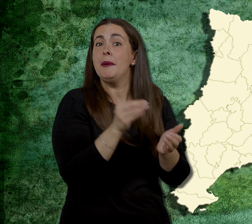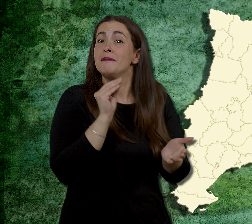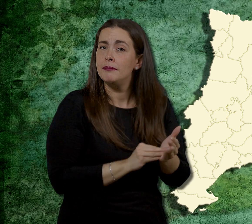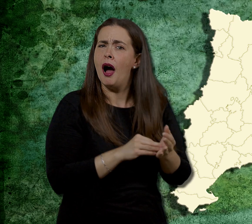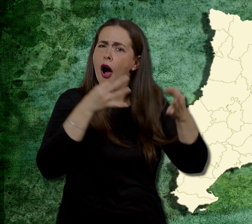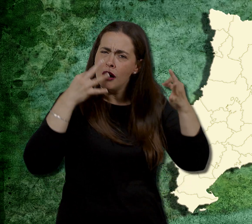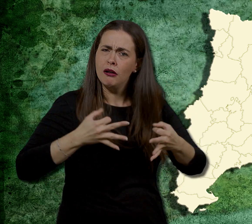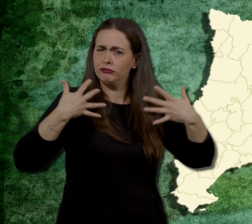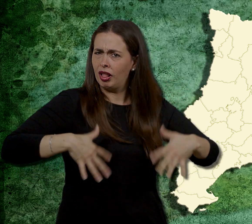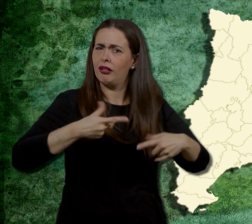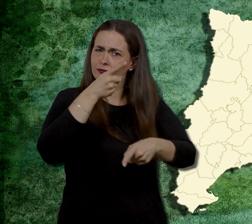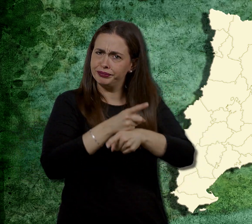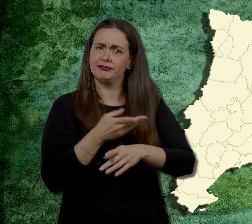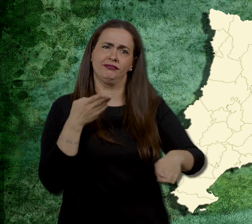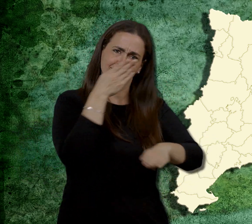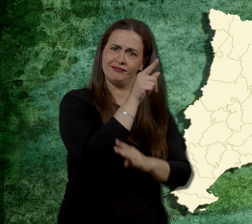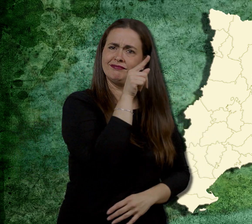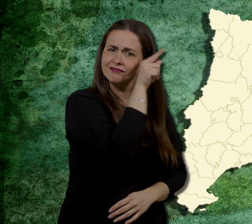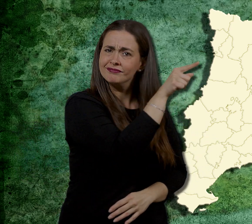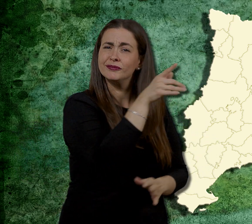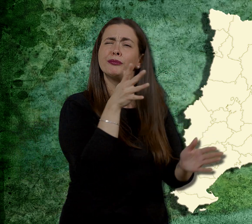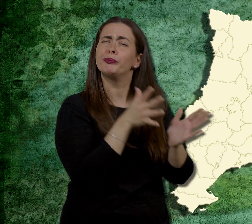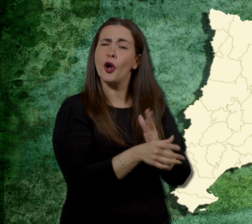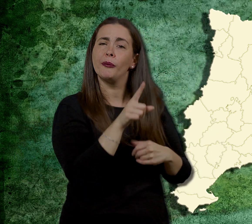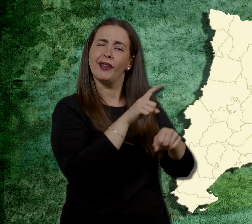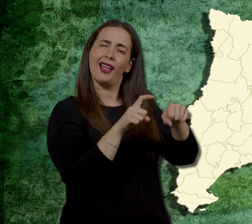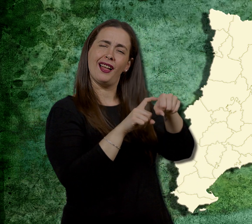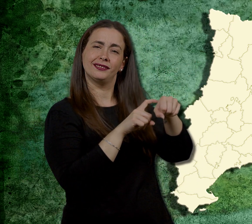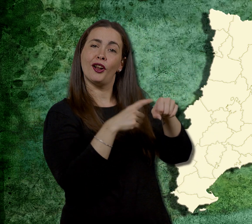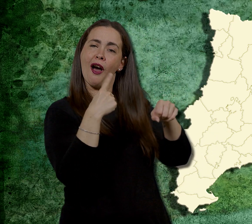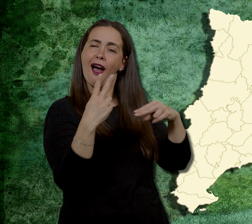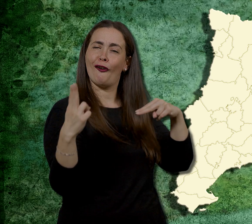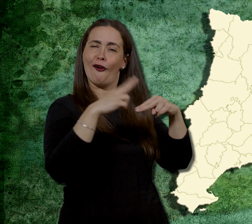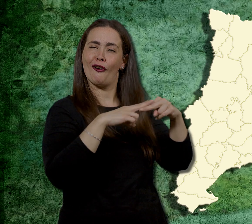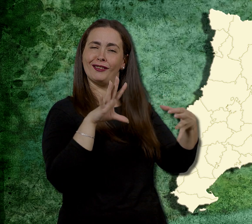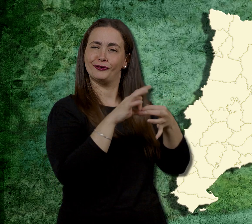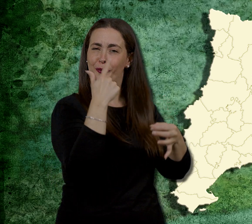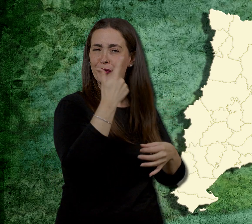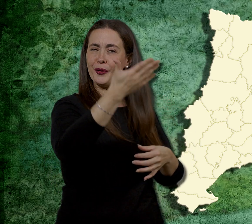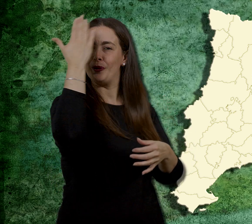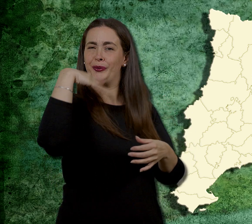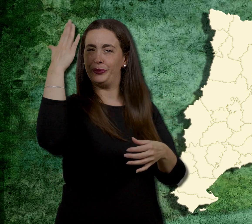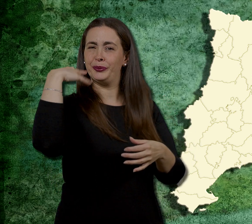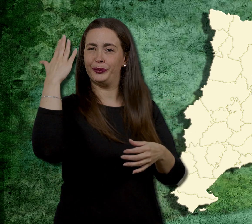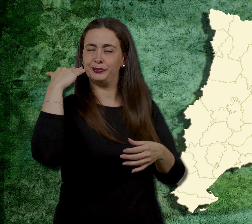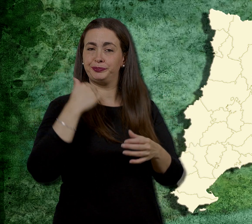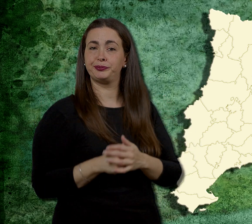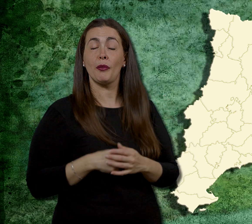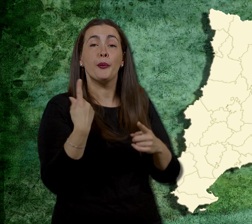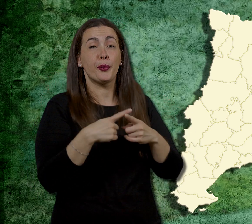La Roca del Vallès manté amb orgull la seva connexió amb el passat, amb una interessant oferta que ha crescut a partir dels jaciments